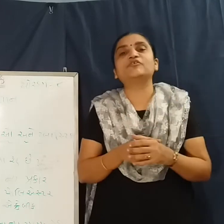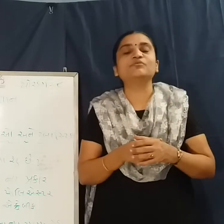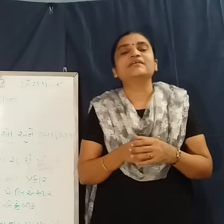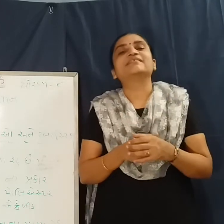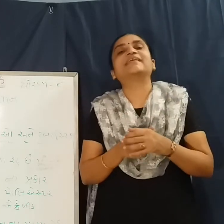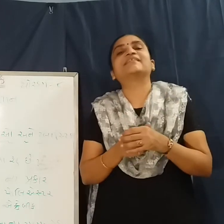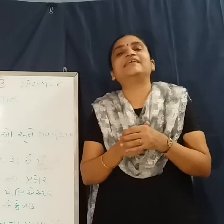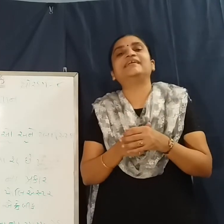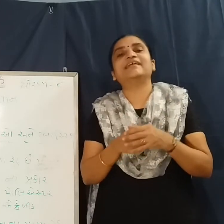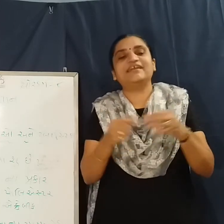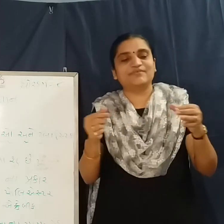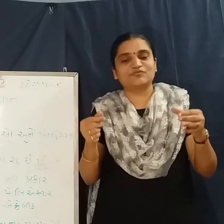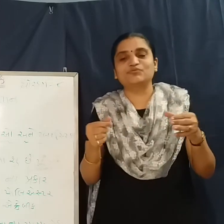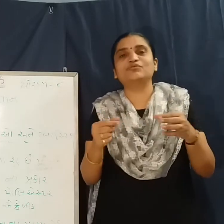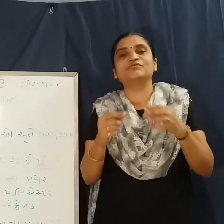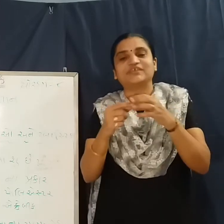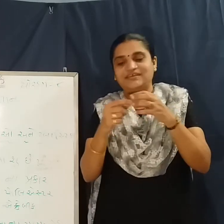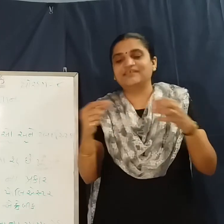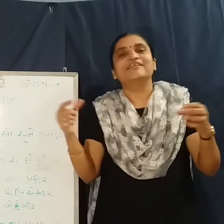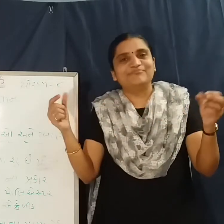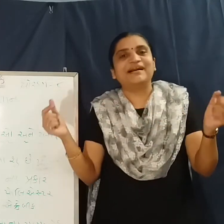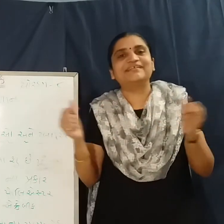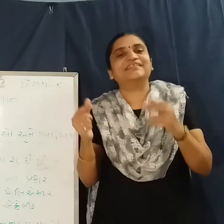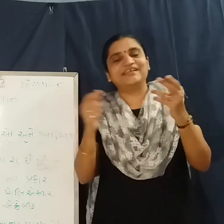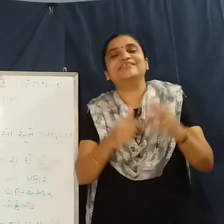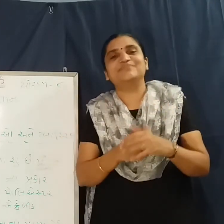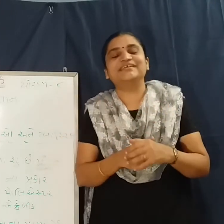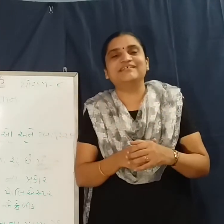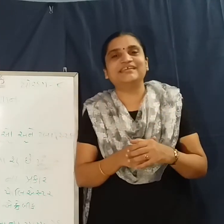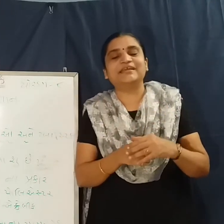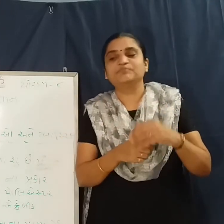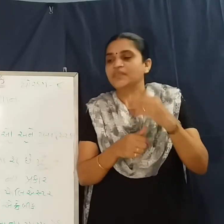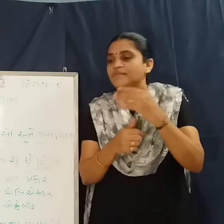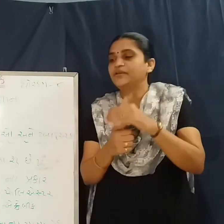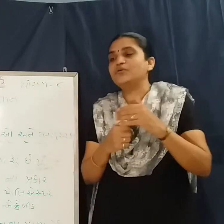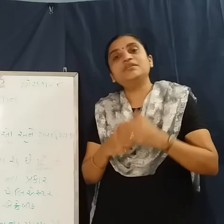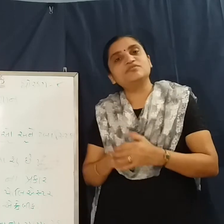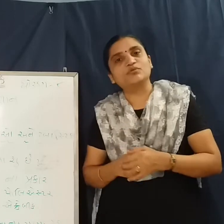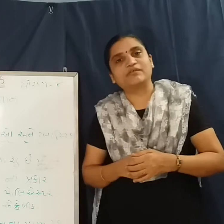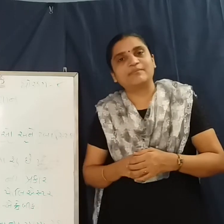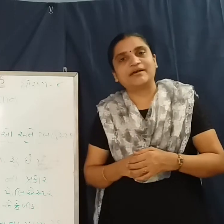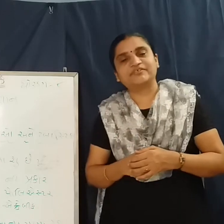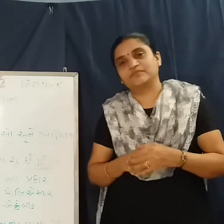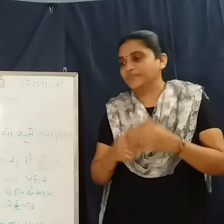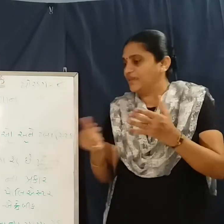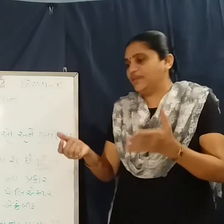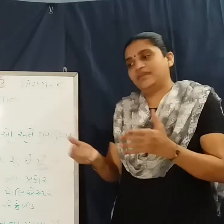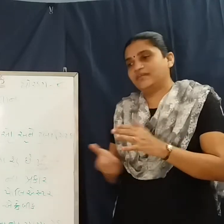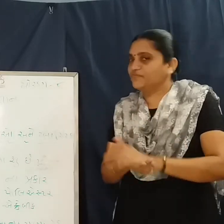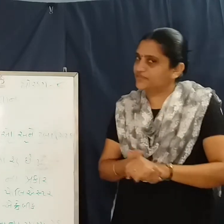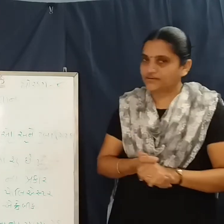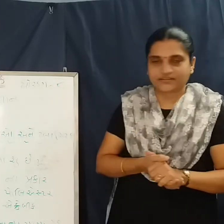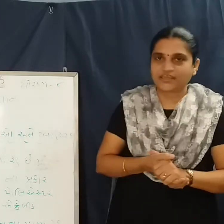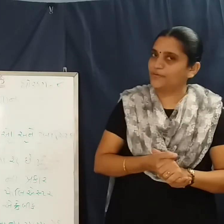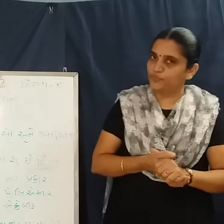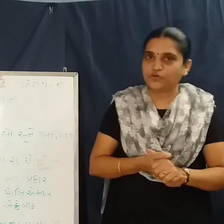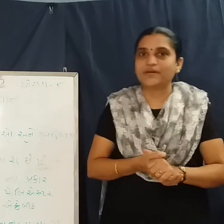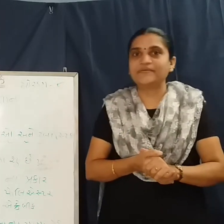ગયું ત્યારથી એ વસ્તુનો જે માંગ હતી એ ઘણી બધી ઘટી ગઈ। હવે રેયોનને શું કરવામાં આવે છે, એ વસ્ત્ર તરીકે પણ ઉપયોગમાં આવે